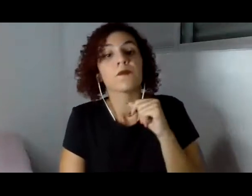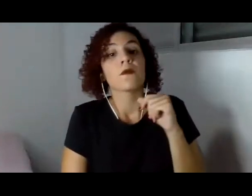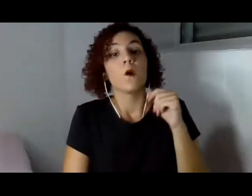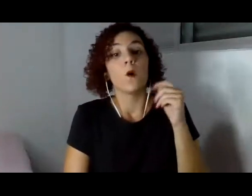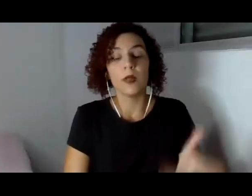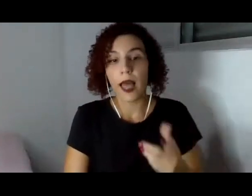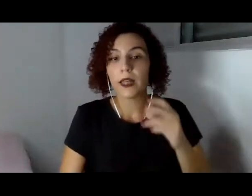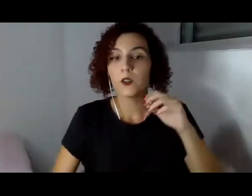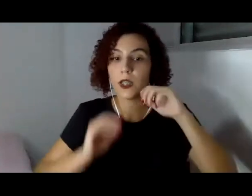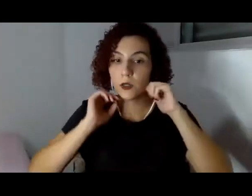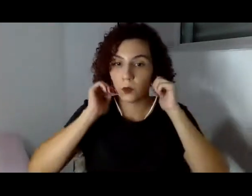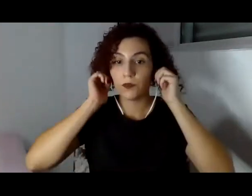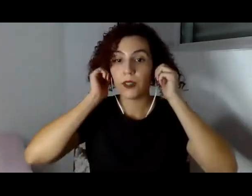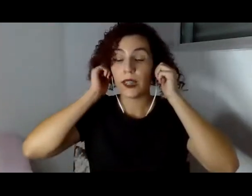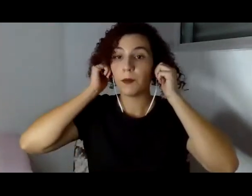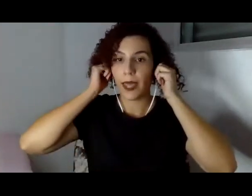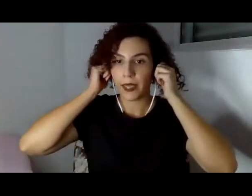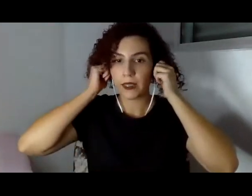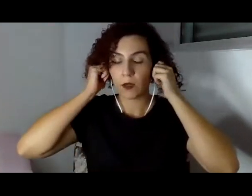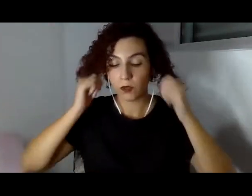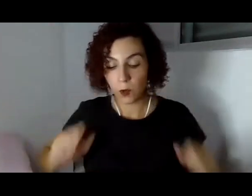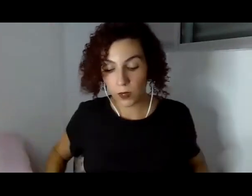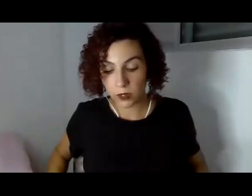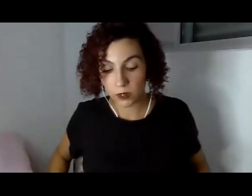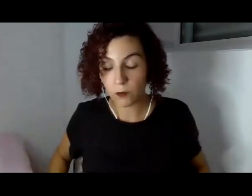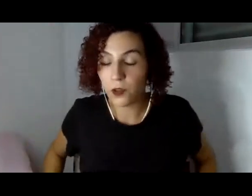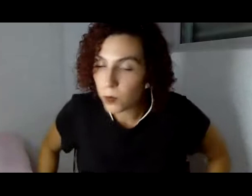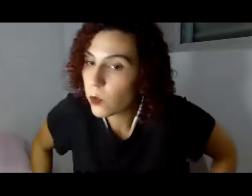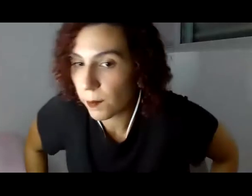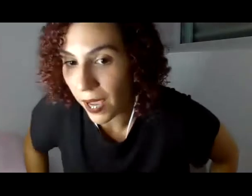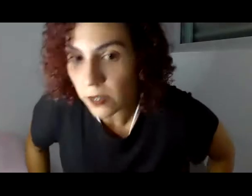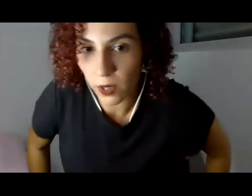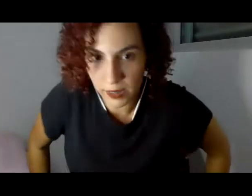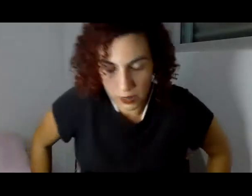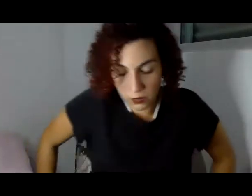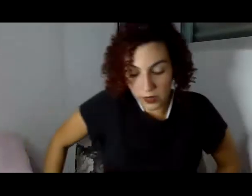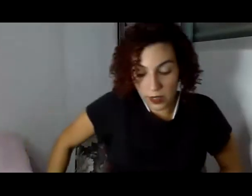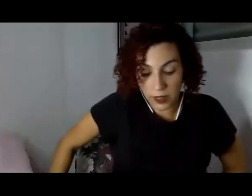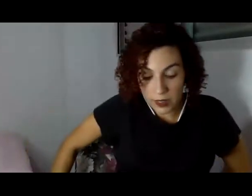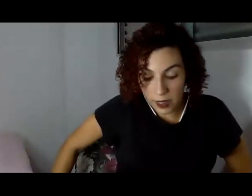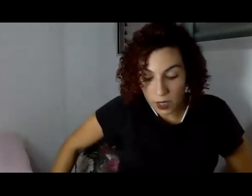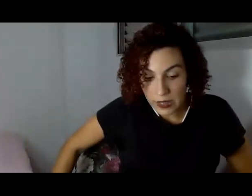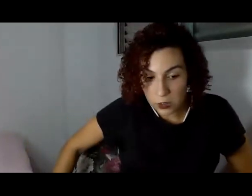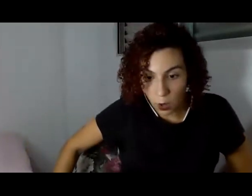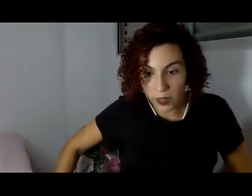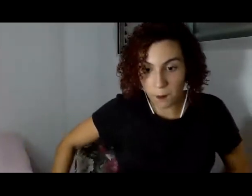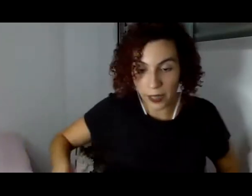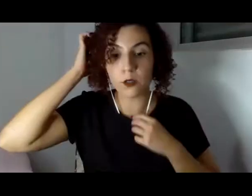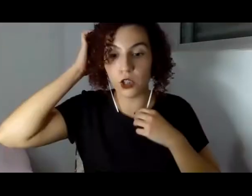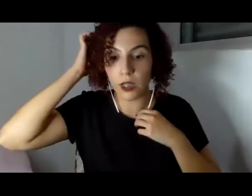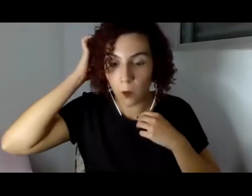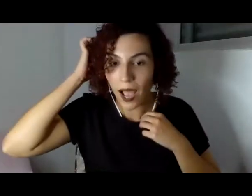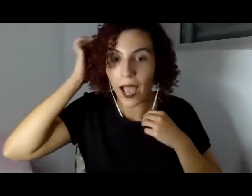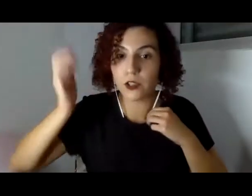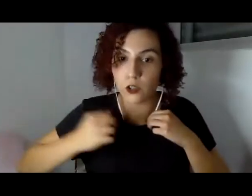filmes. O Milagre de Anne Sullivan e Black são filmes mais conhecidos, assim, trazendo essa história mais